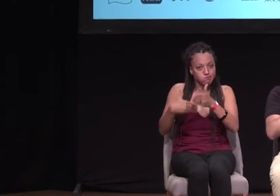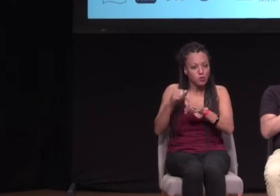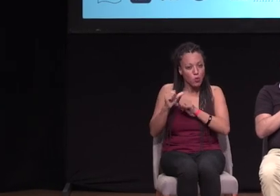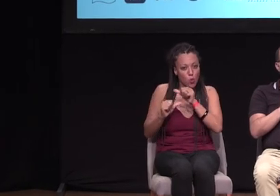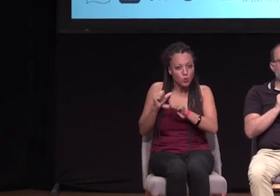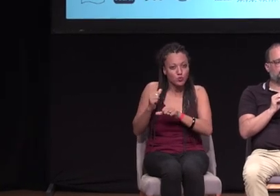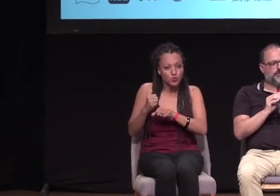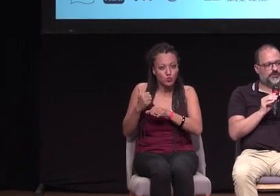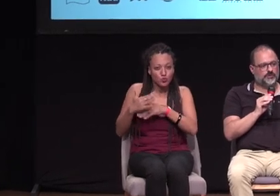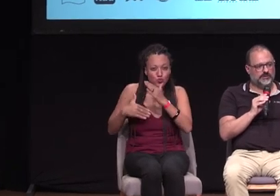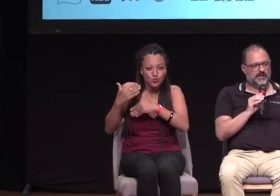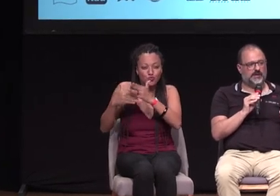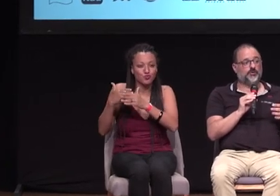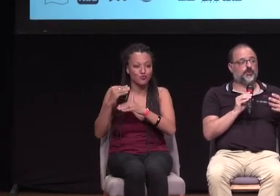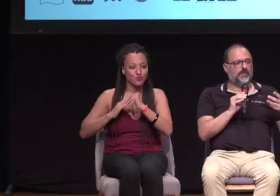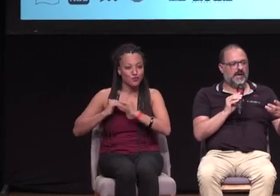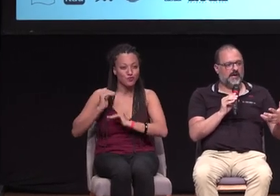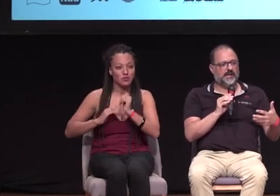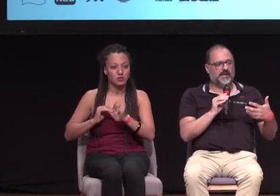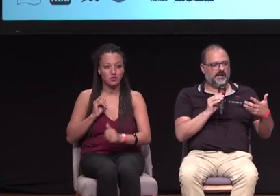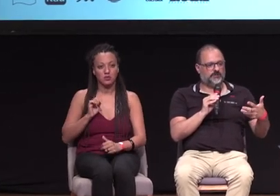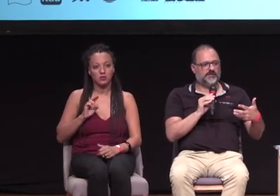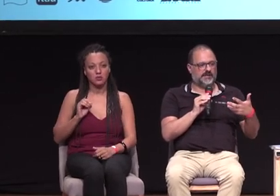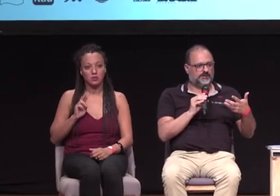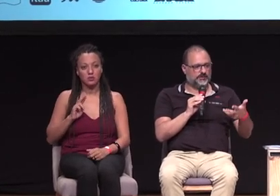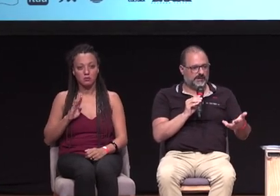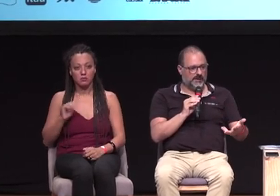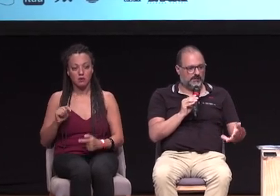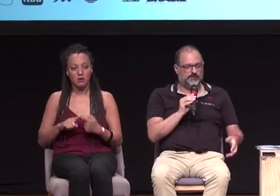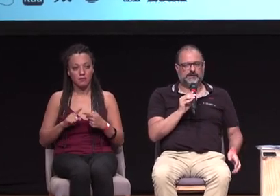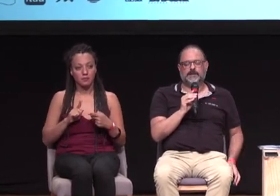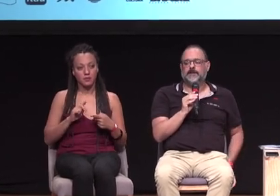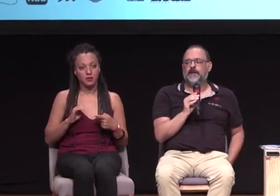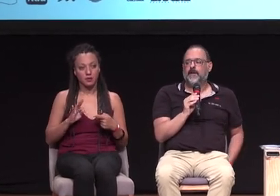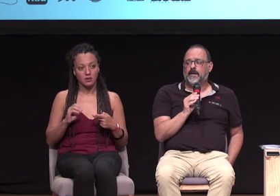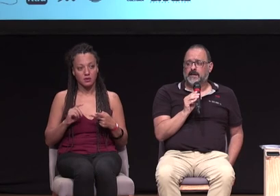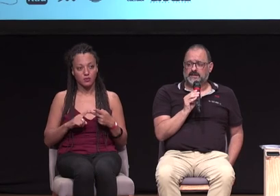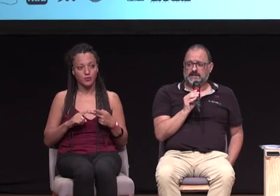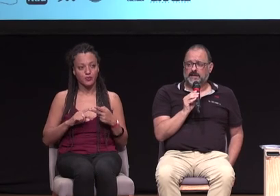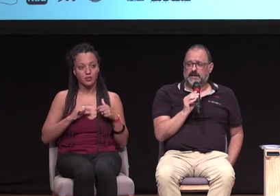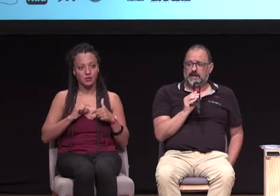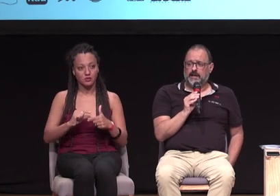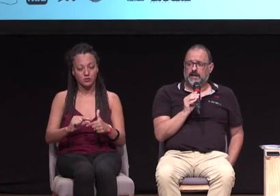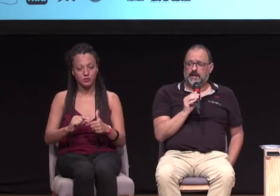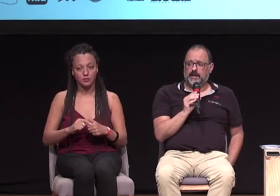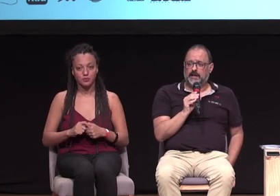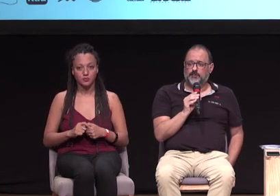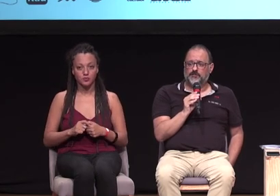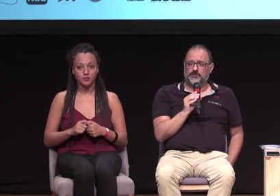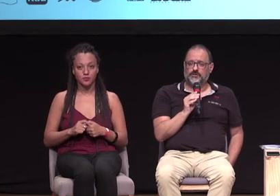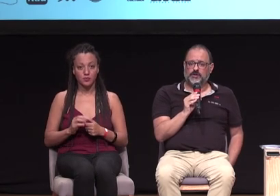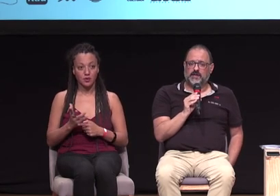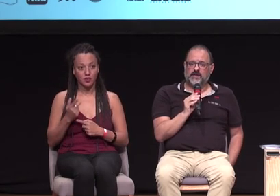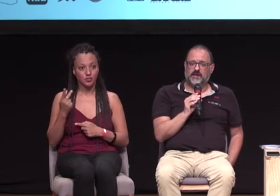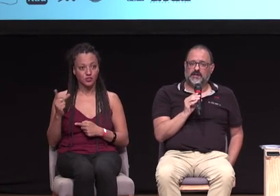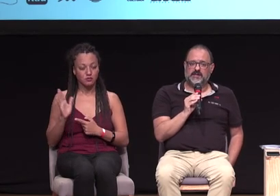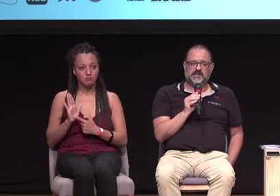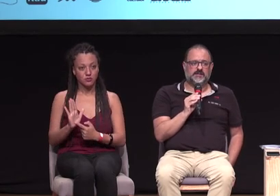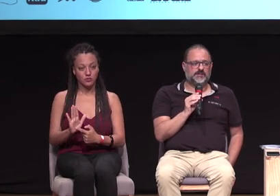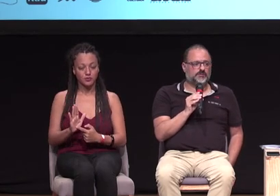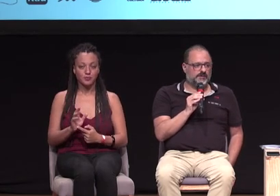construir esse produto né euro barquito tradicional né assim é a professora